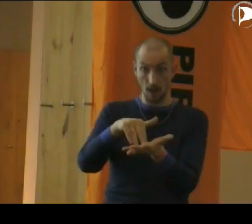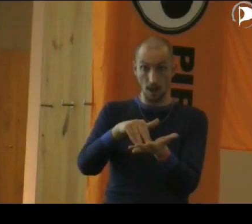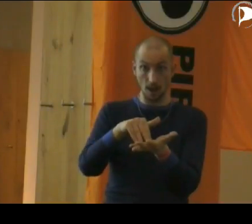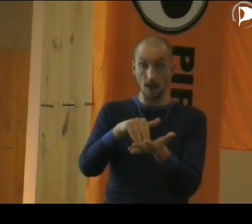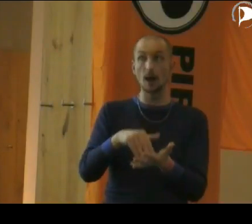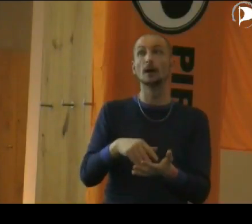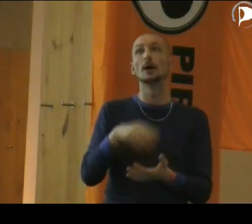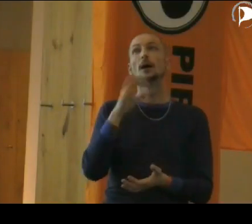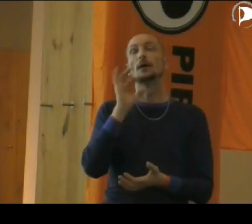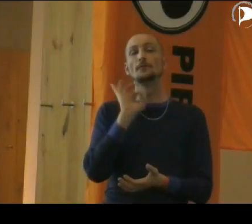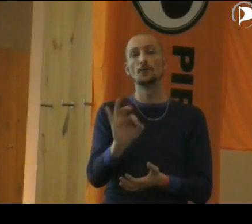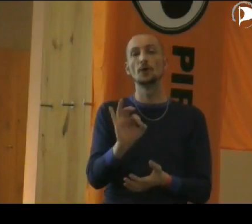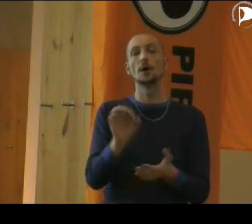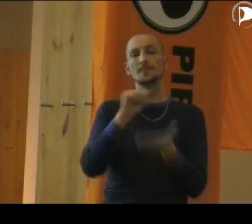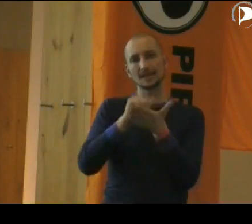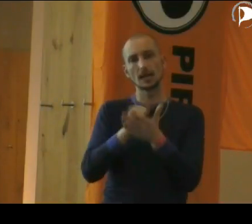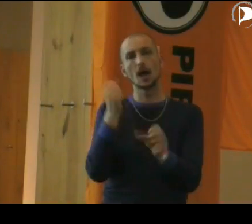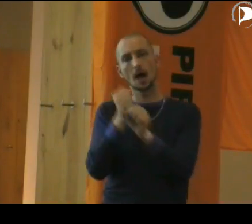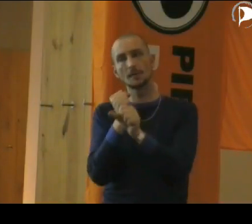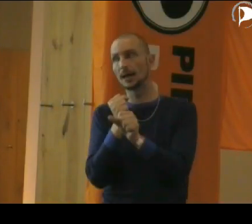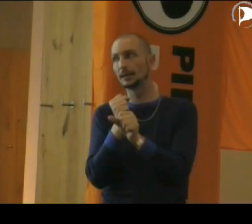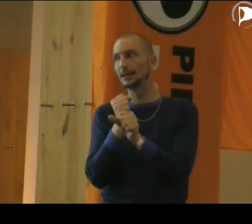natürlich keine arbeit gemacht